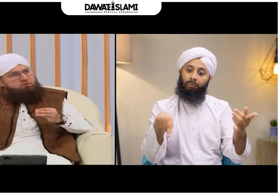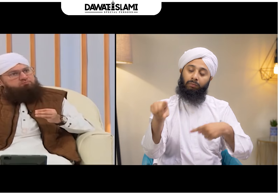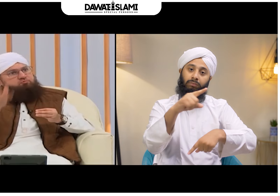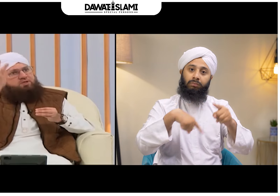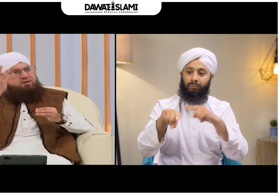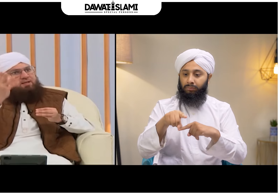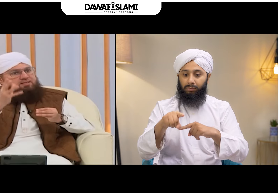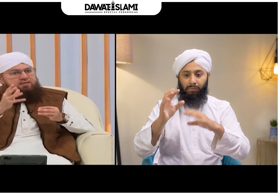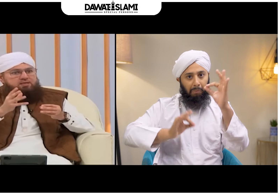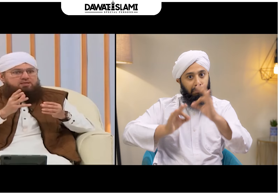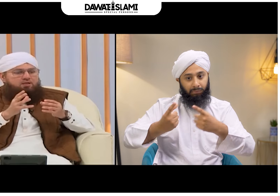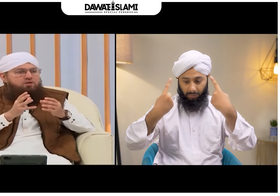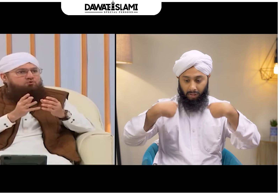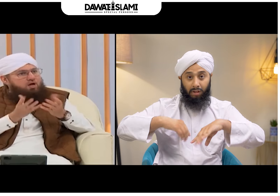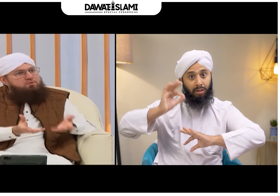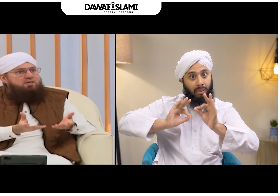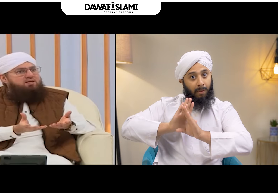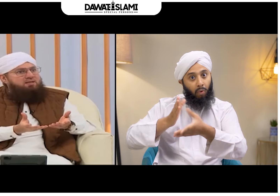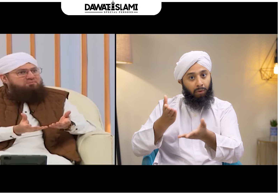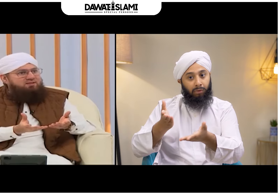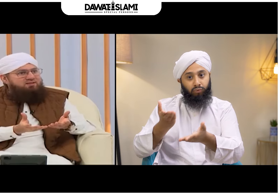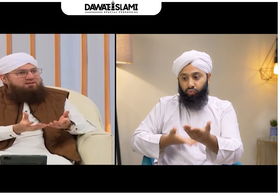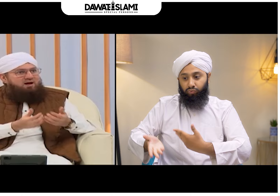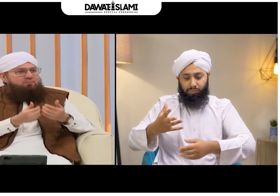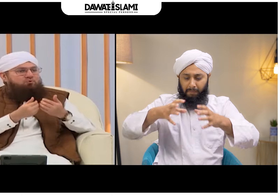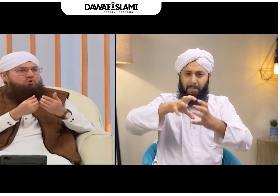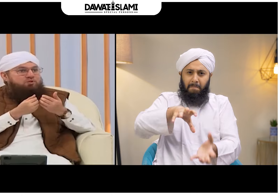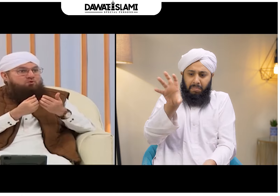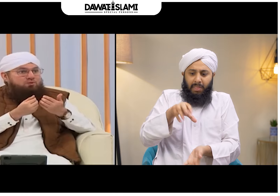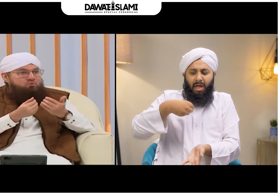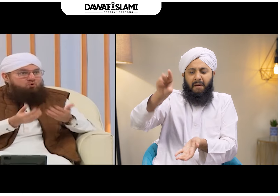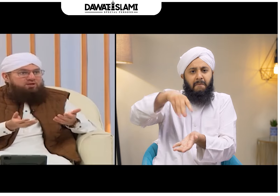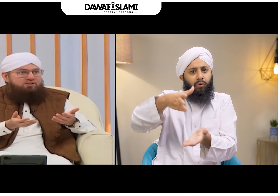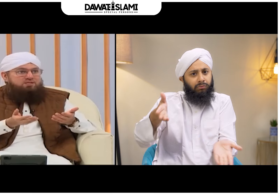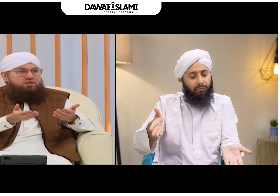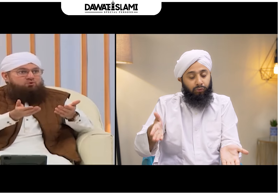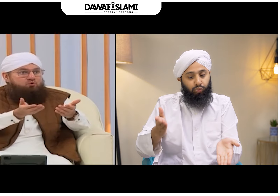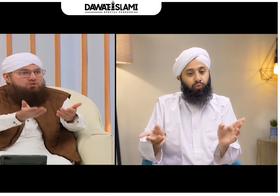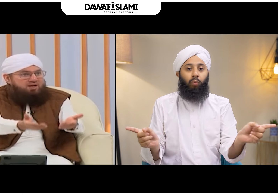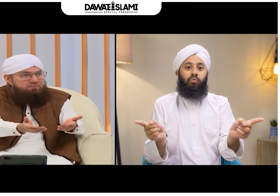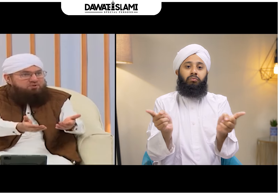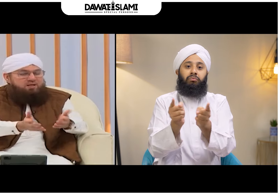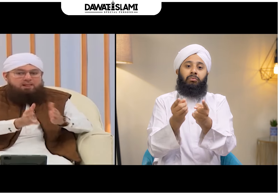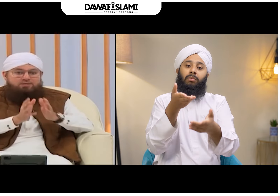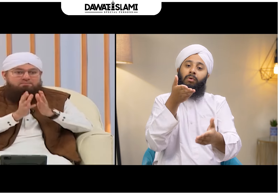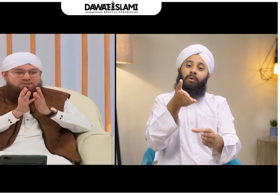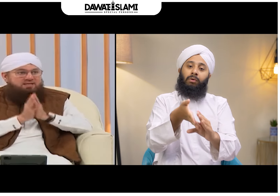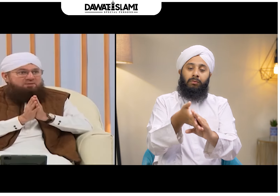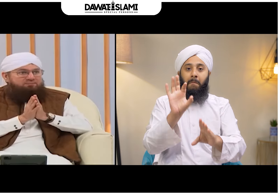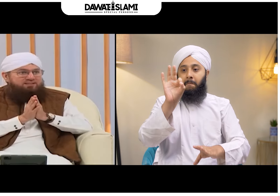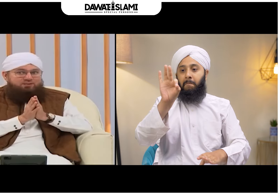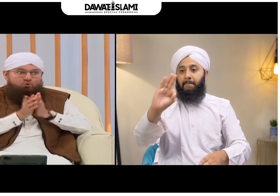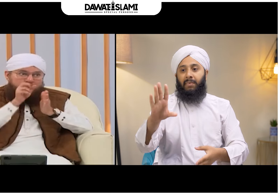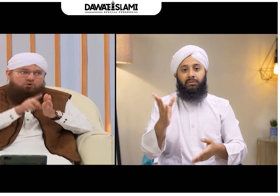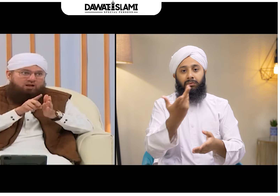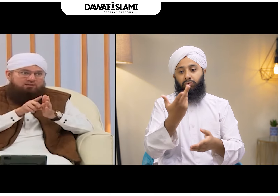کووڈ میں، وہ اس کے ریٹ بڑھا دیے. یار یہ تو جان بچانے کا ٹائم تھا، آپ کو تو خزانوں کے منہ کھولنے چاہیے تھے کہ لوگوں کی جانیں بچ رہی. اچھا مزے کی